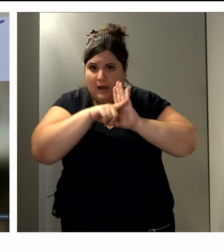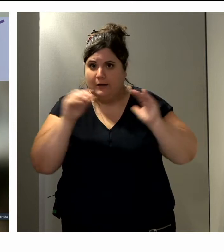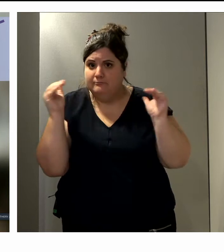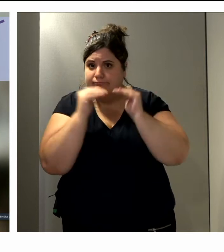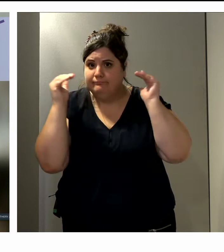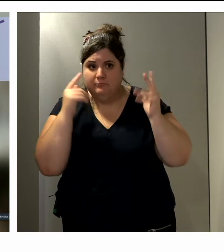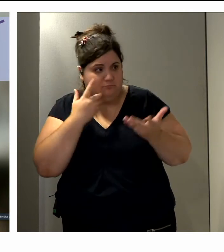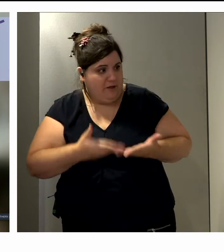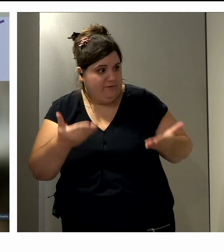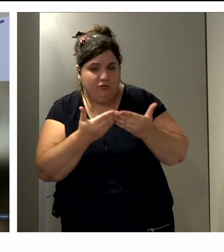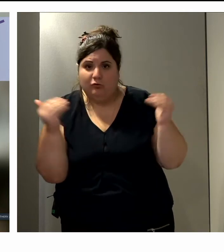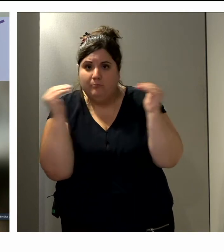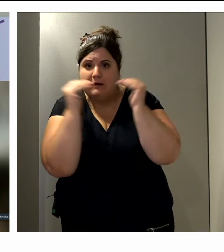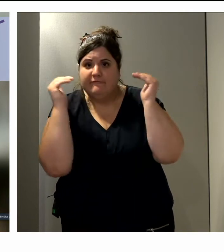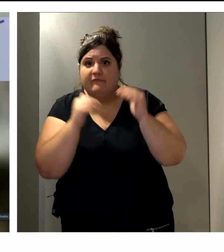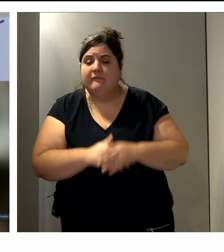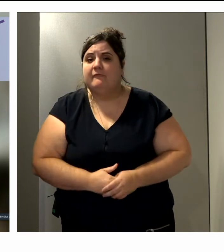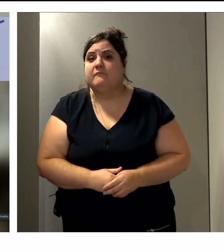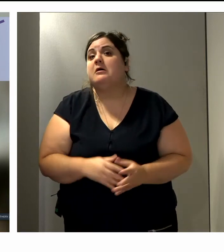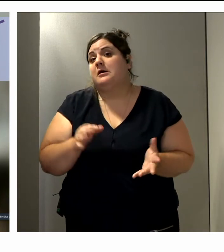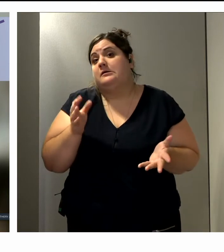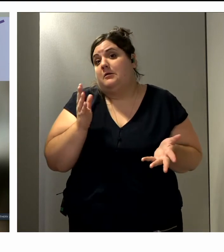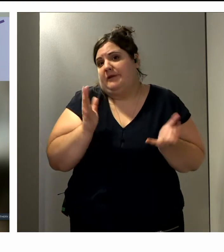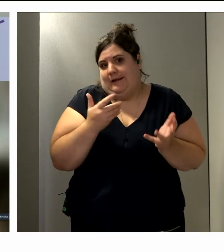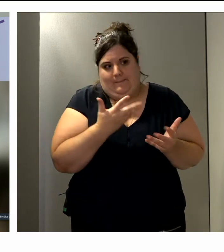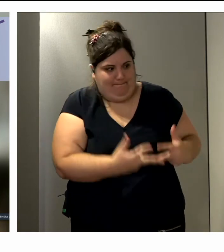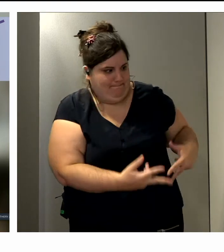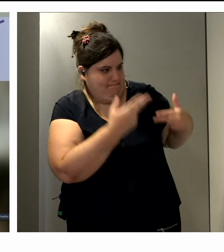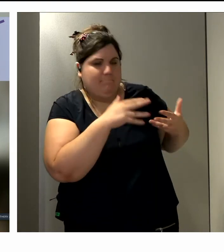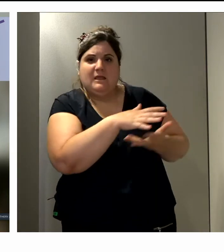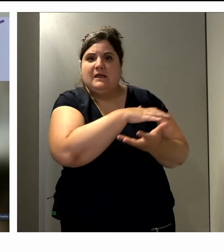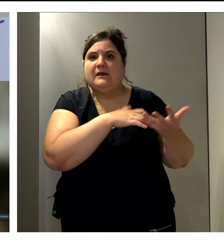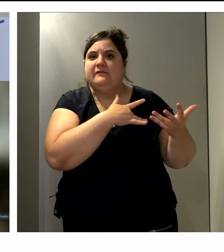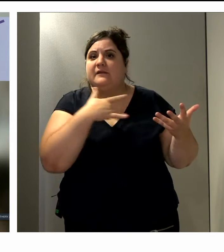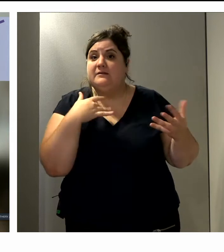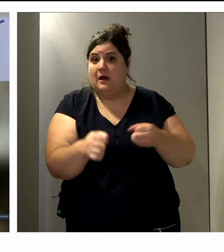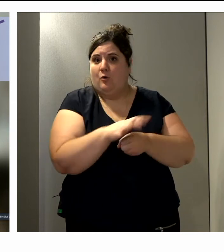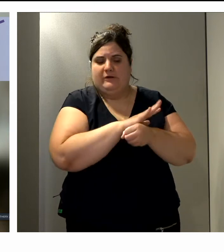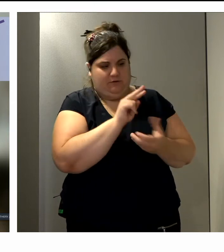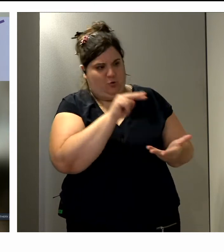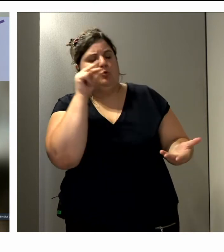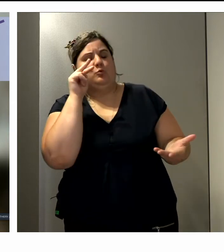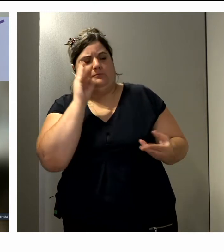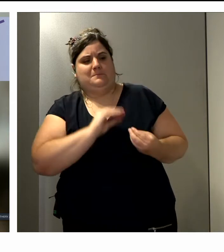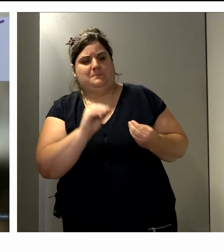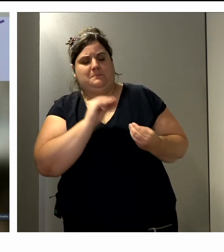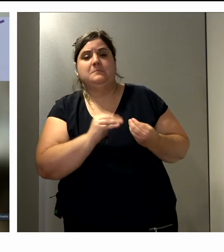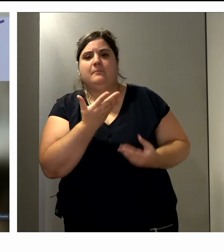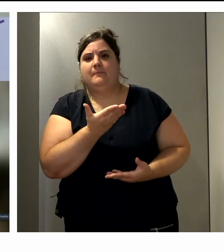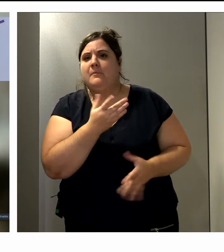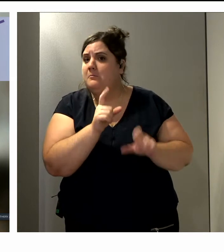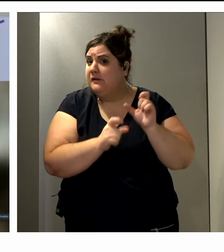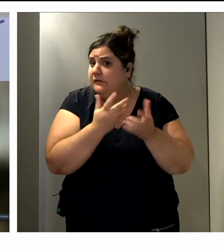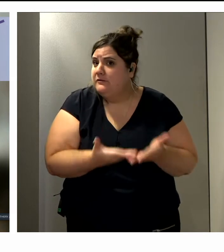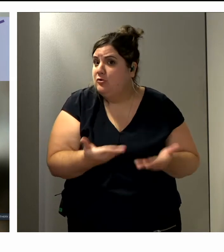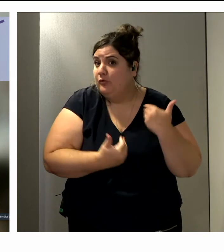dire. Donc, peut-être que la crise sanitaire peut nous apporter un point de réflexion là-dessus pour les personnes en situation de handicap, qui ne peuvent pas forcément,